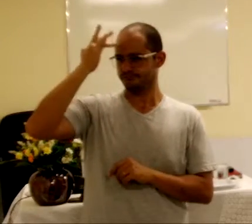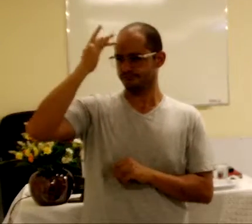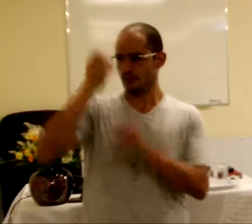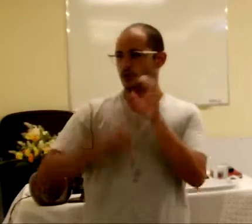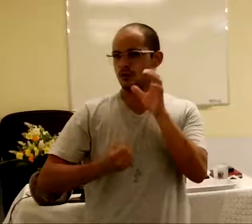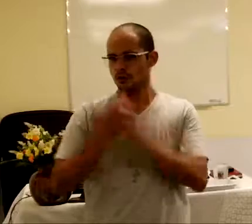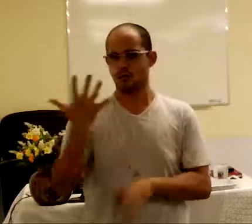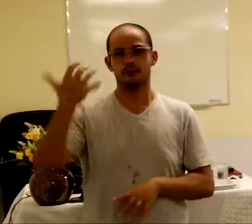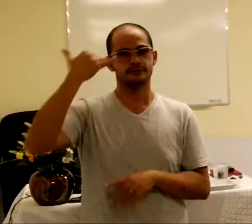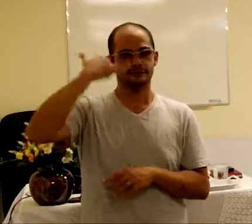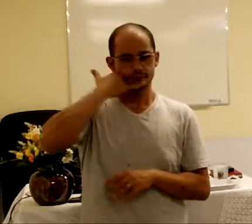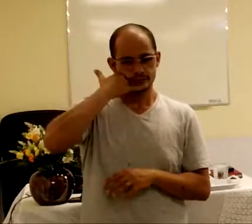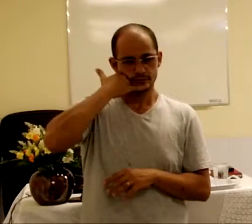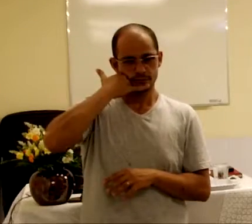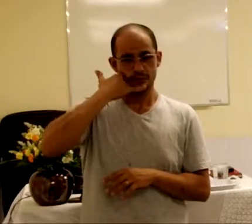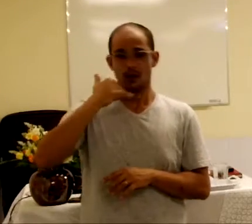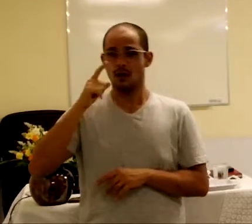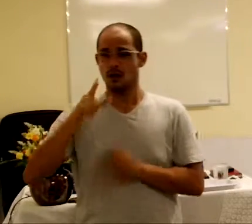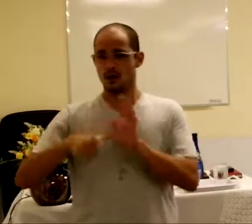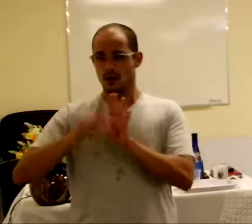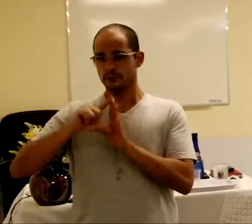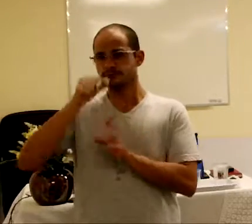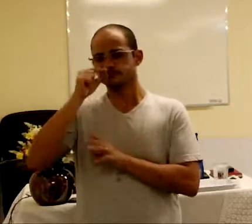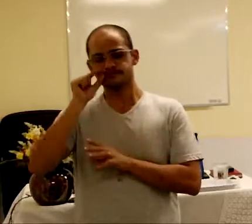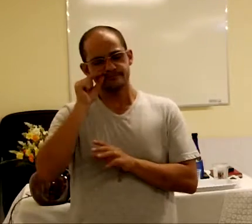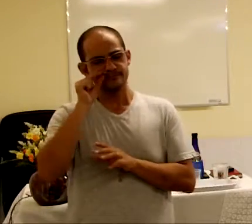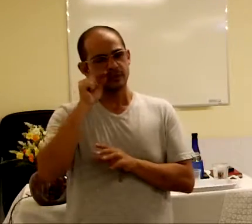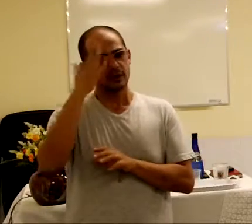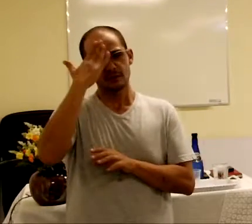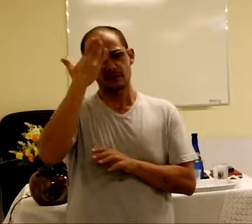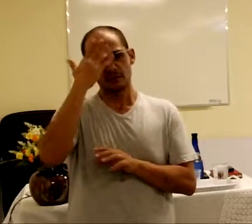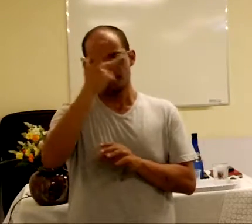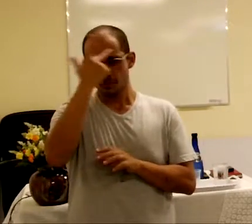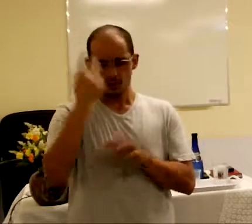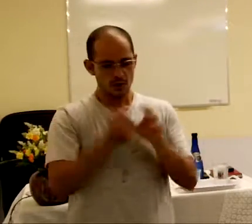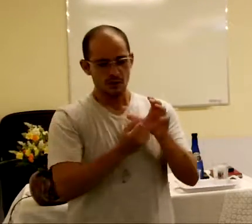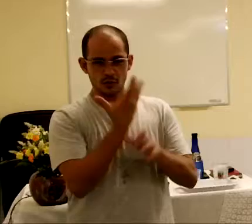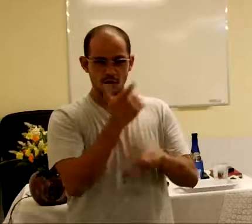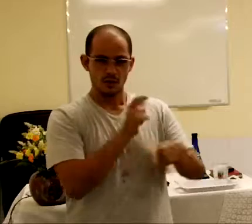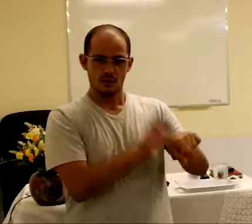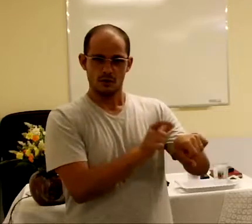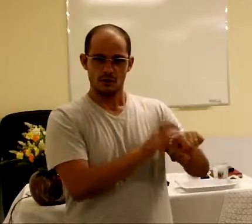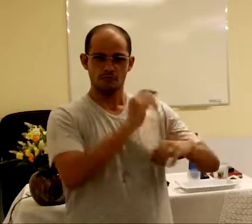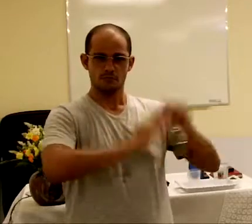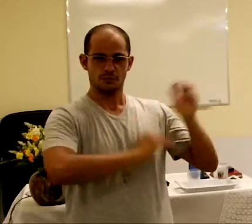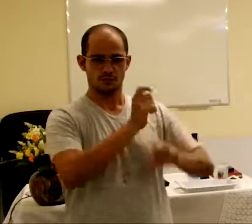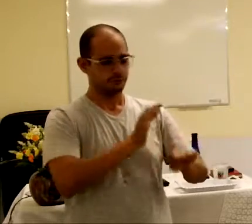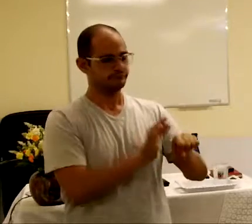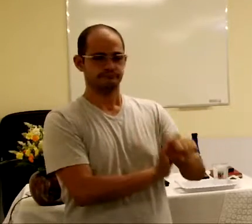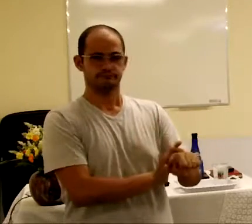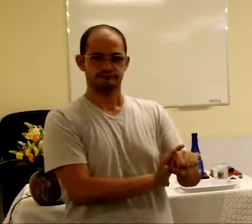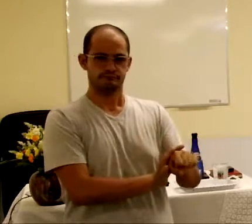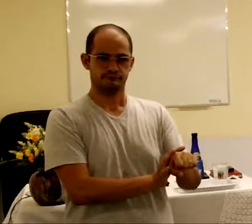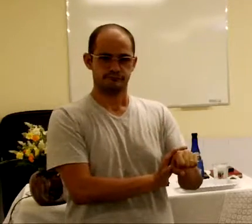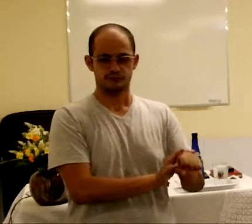aparelho. Kardec fala do relógio. Você olha o relógio, você sabe que tem um relojoeiro. Tem alguém que fez o relógio.